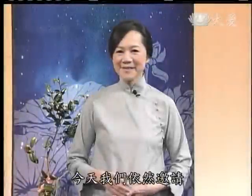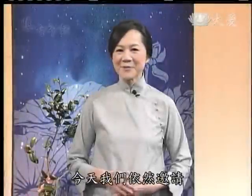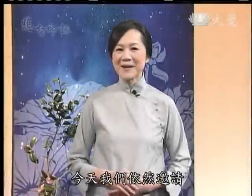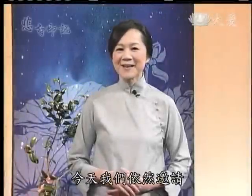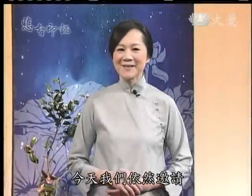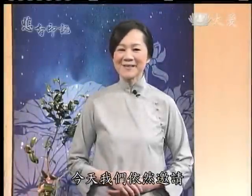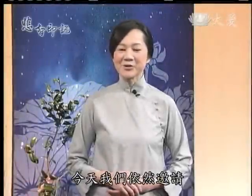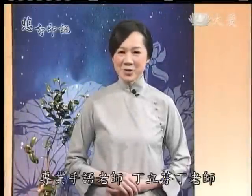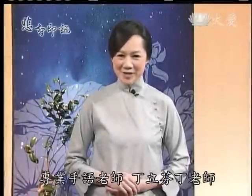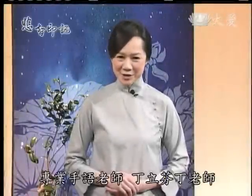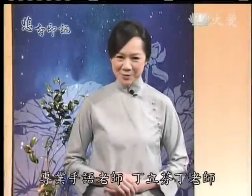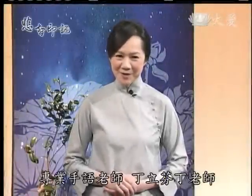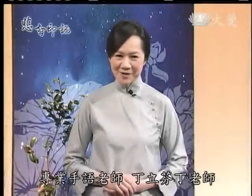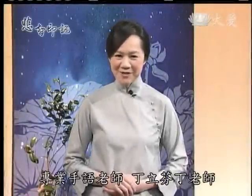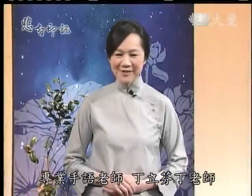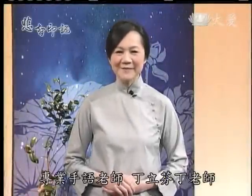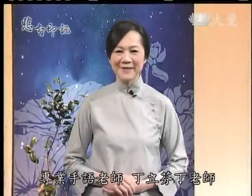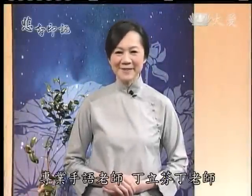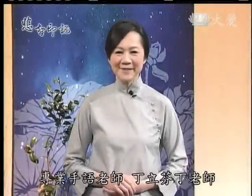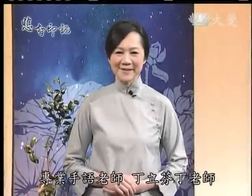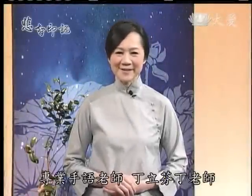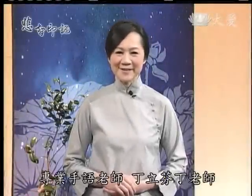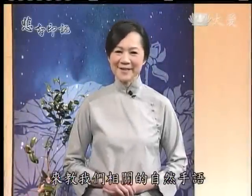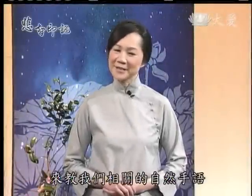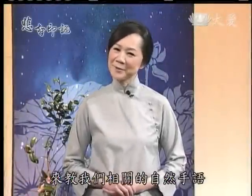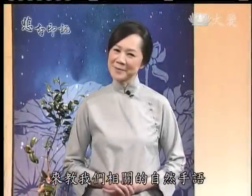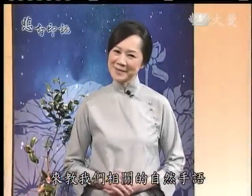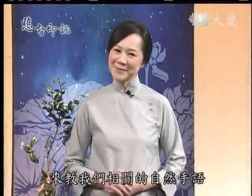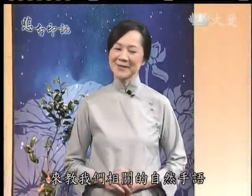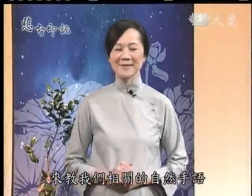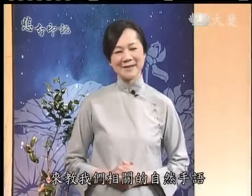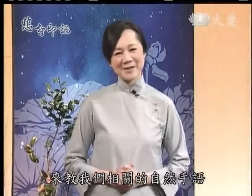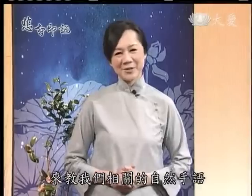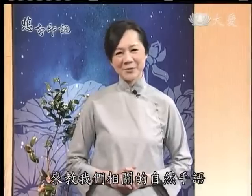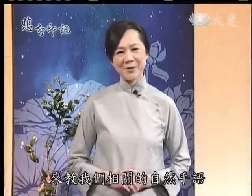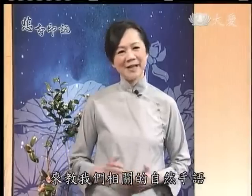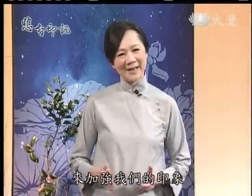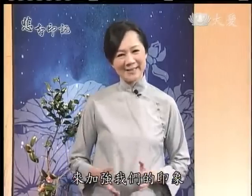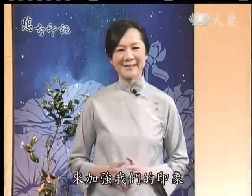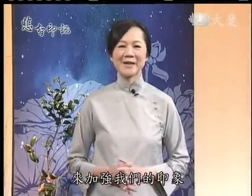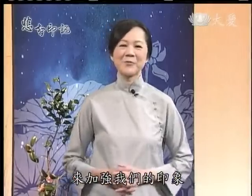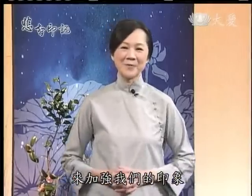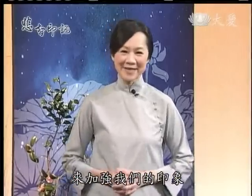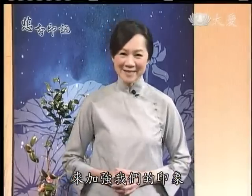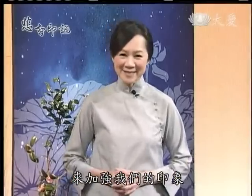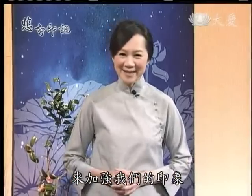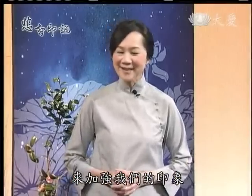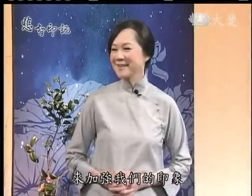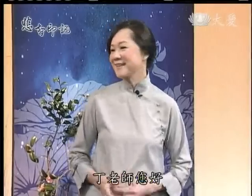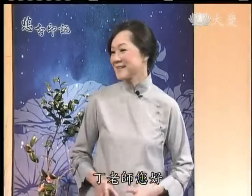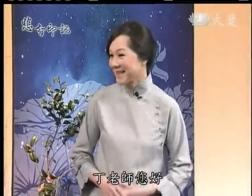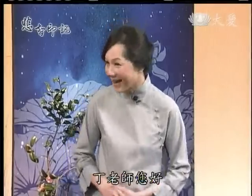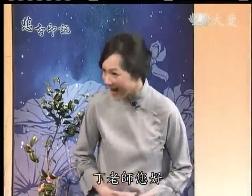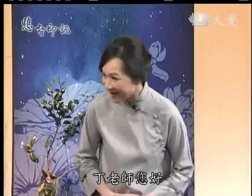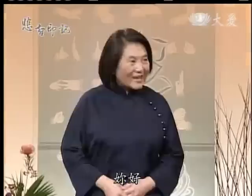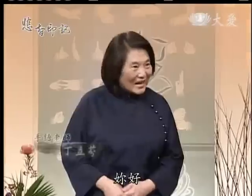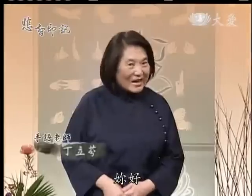今天我们要邀请专业手语老师丁立芬丁老师来教我们相关的自然手语，来加强我们的印象。丁老师您好。 你好， 老